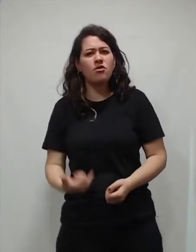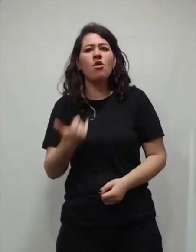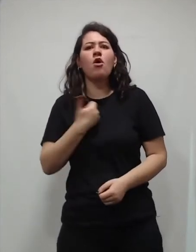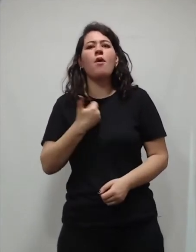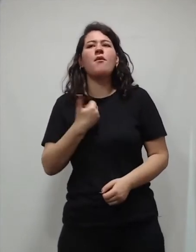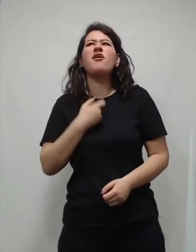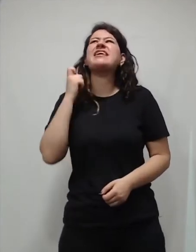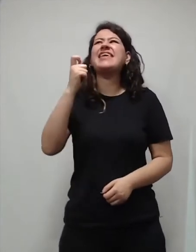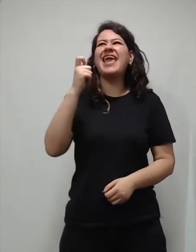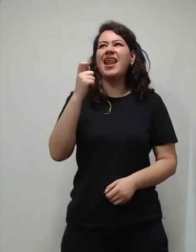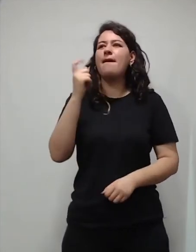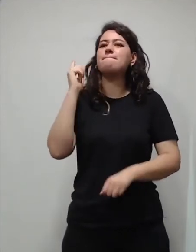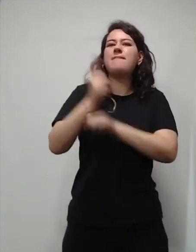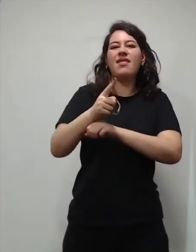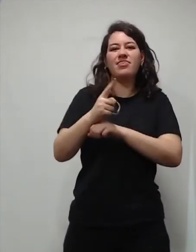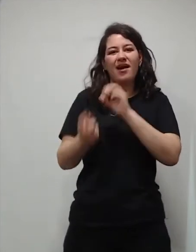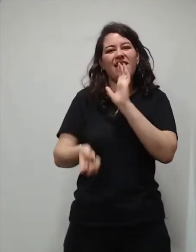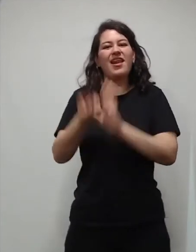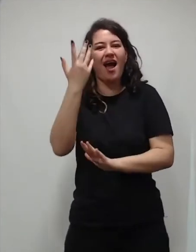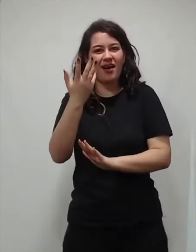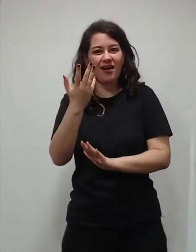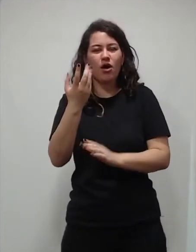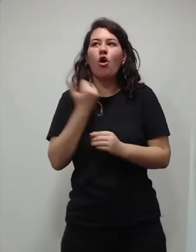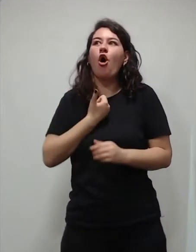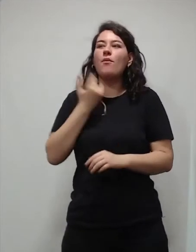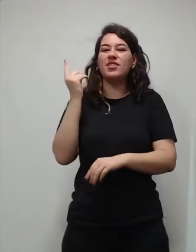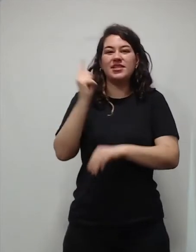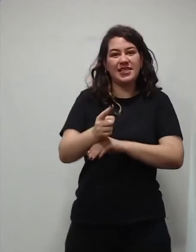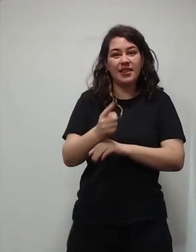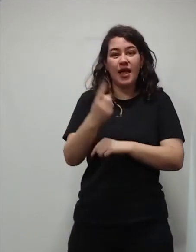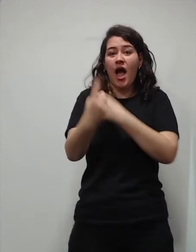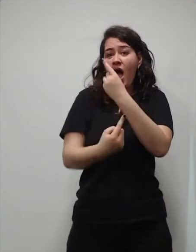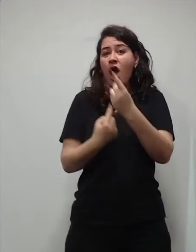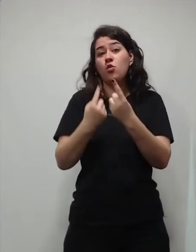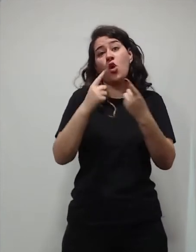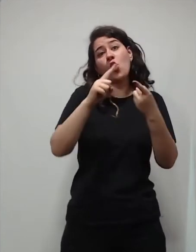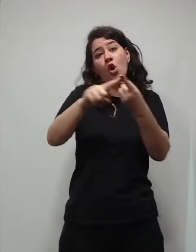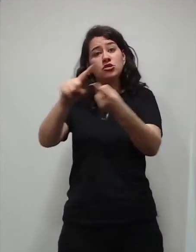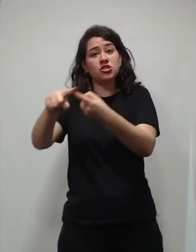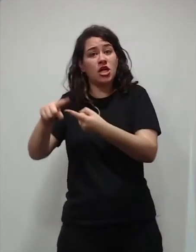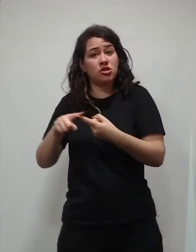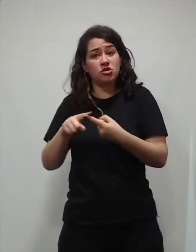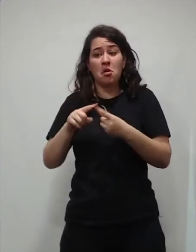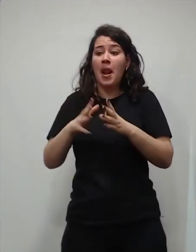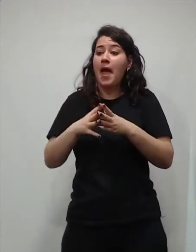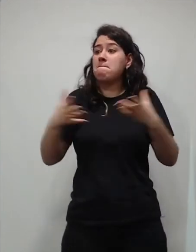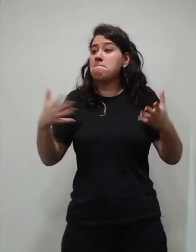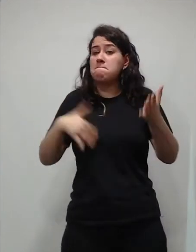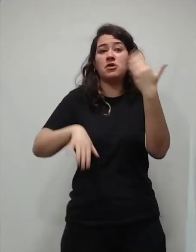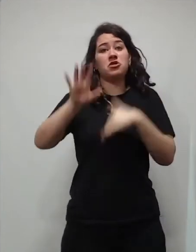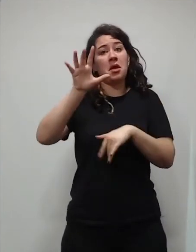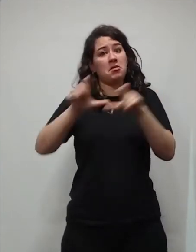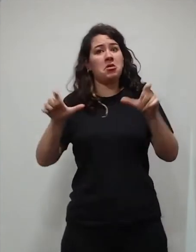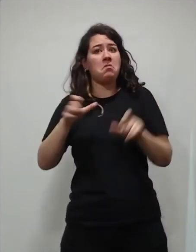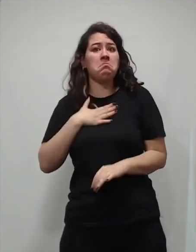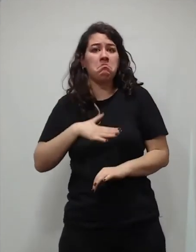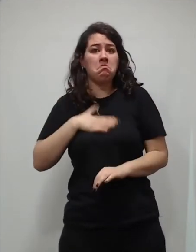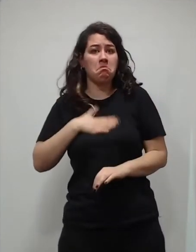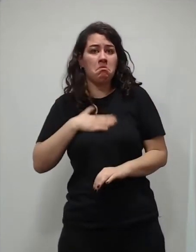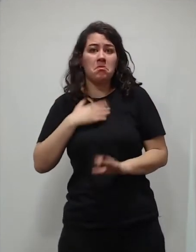de quiénes? Podemos decidir a partir de algunos consensos macro,